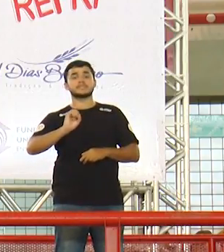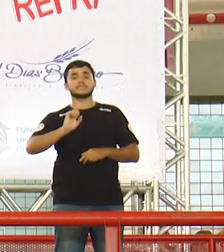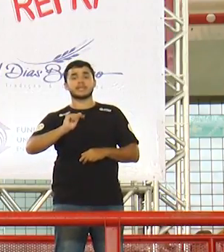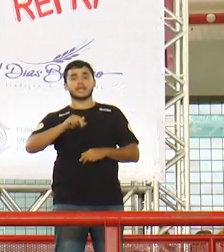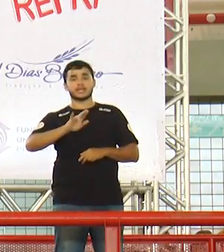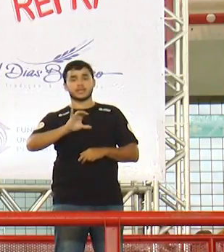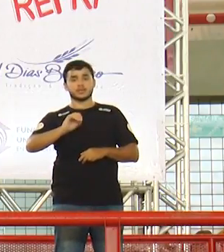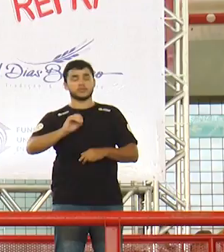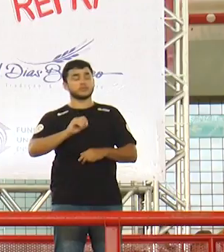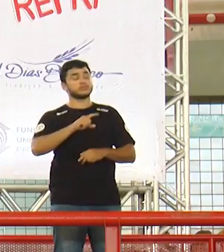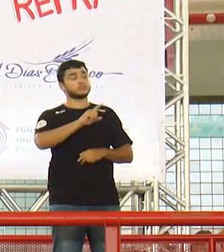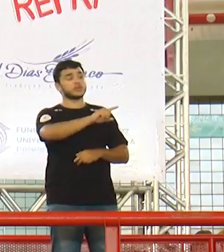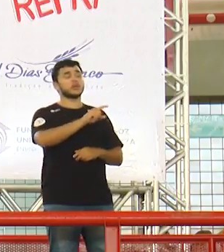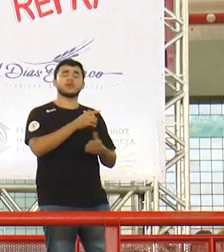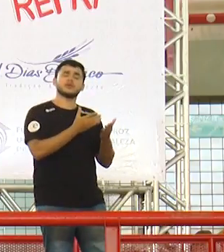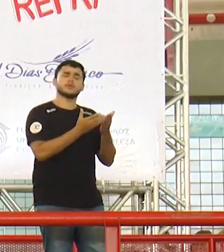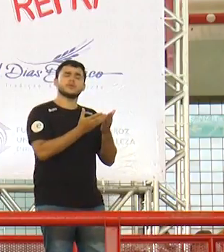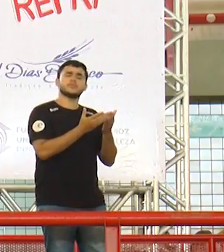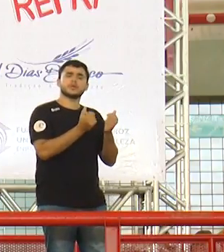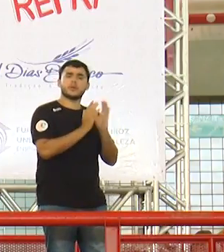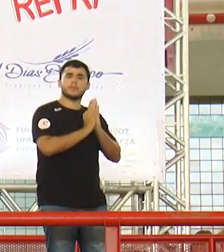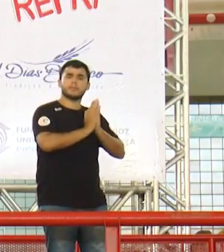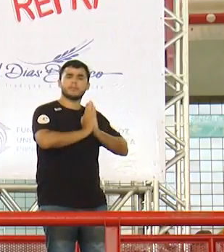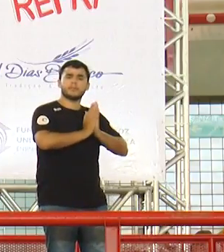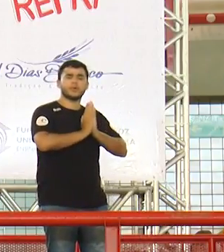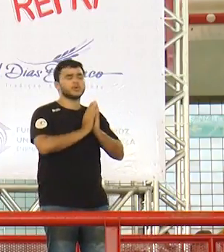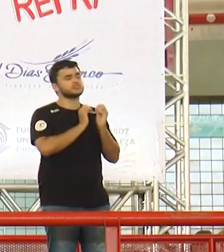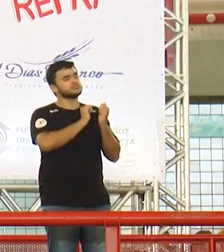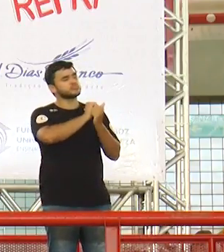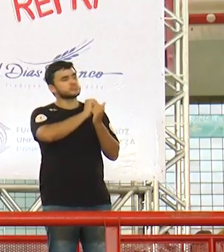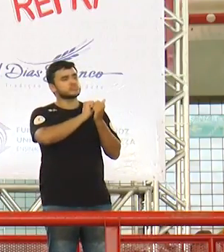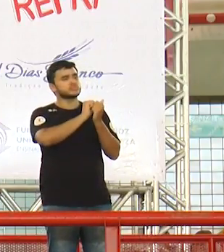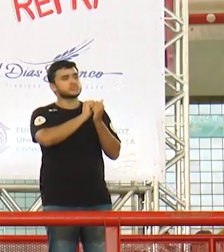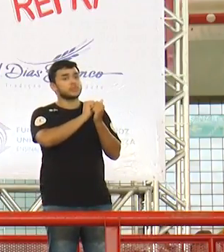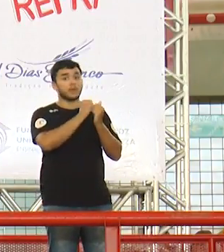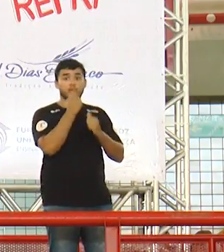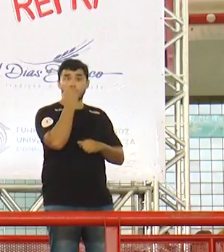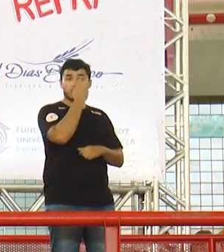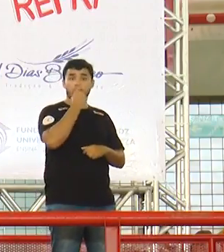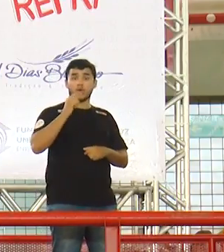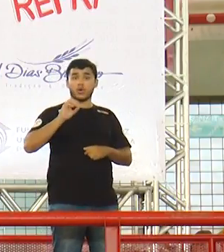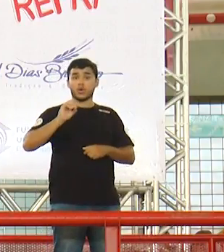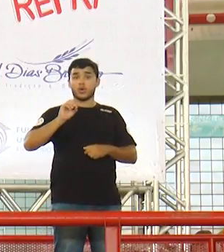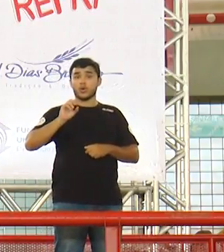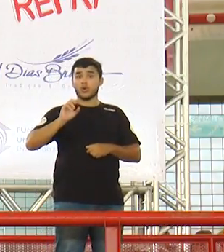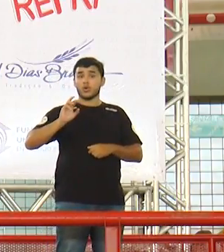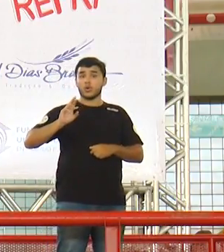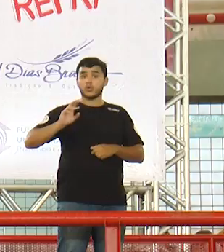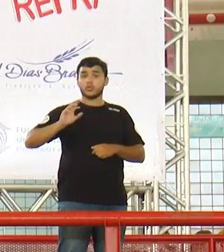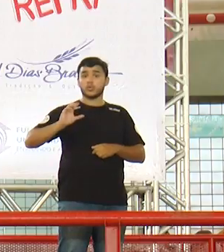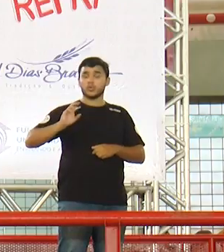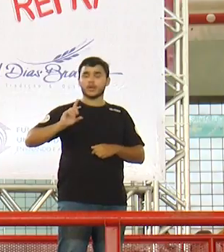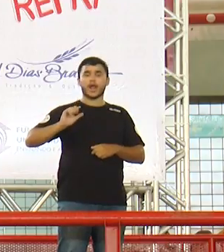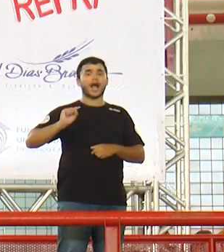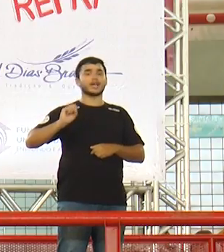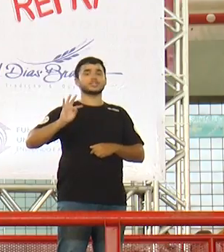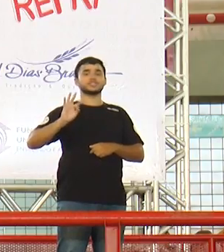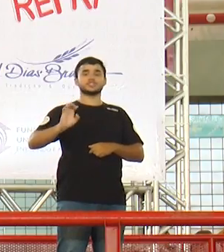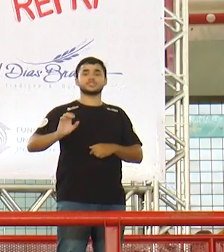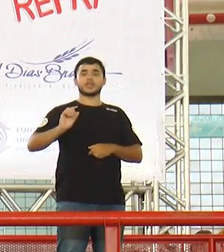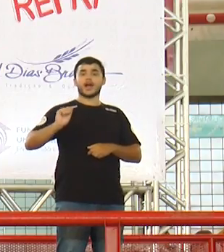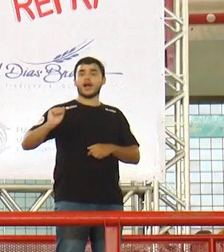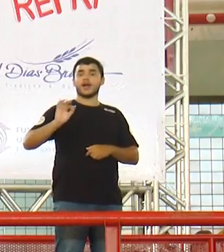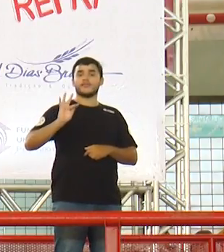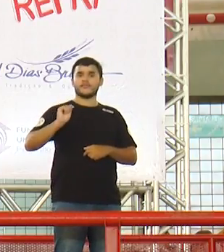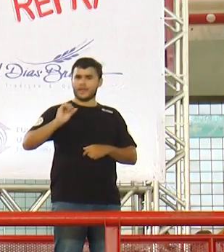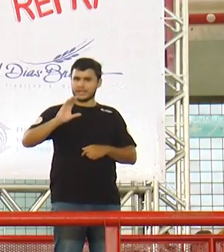permita-me oscular-te a face. Mas você leva um tapa tão bem dado,